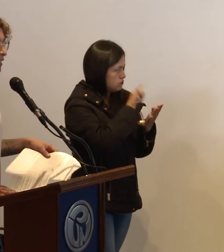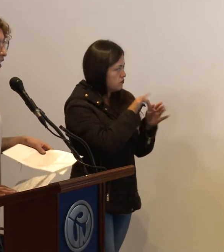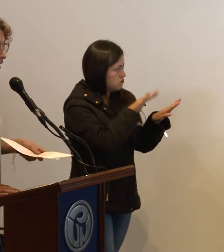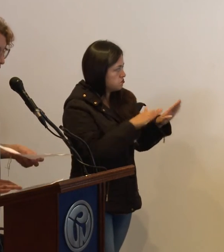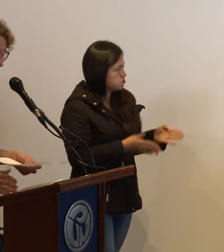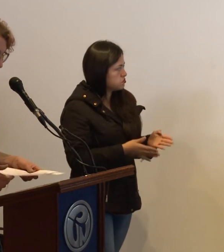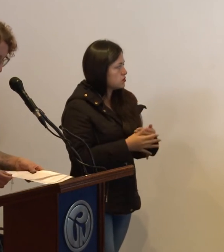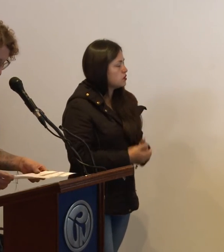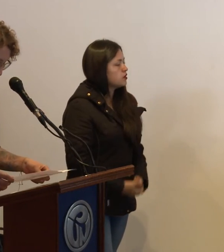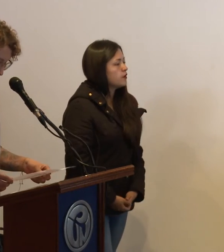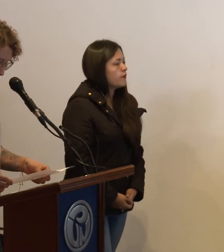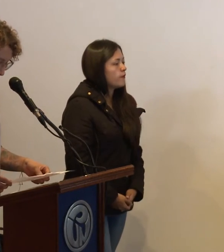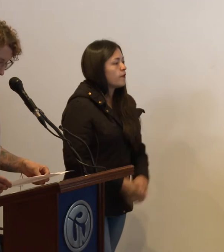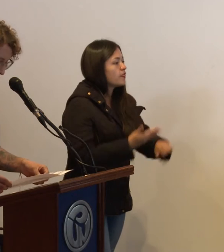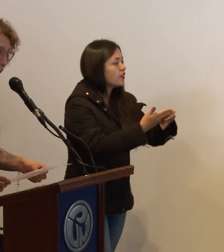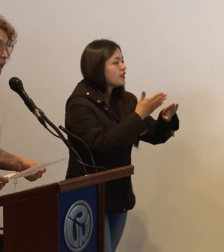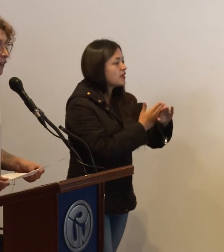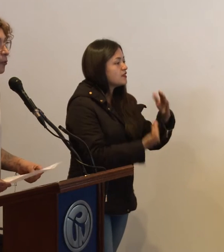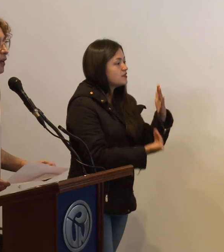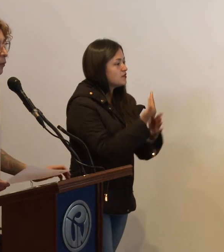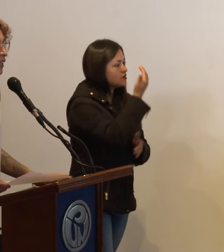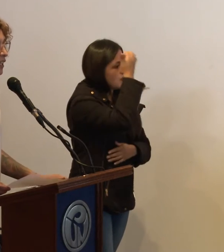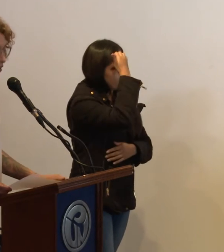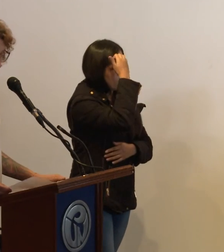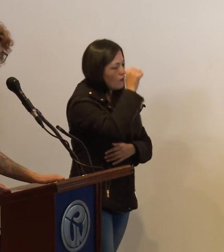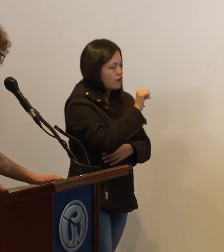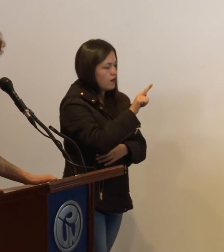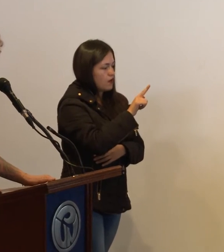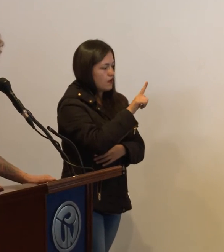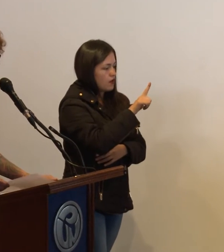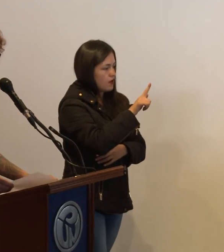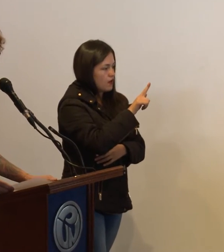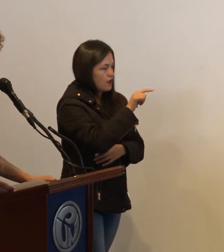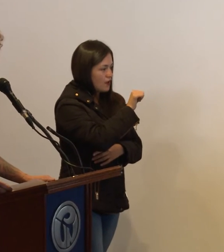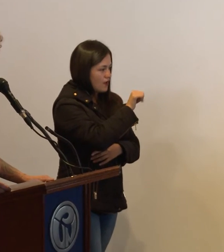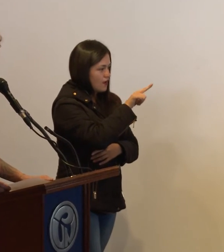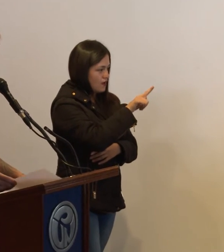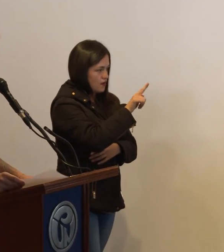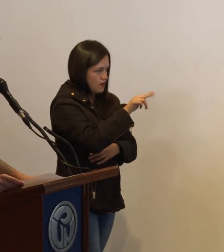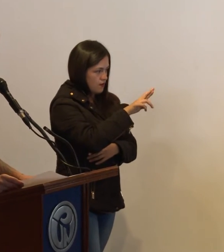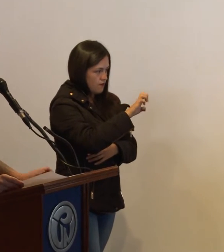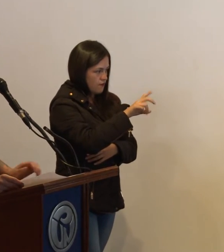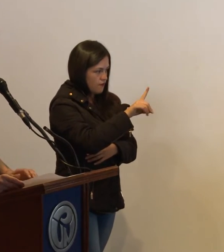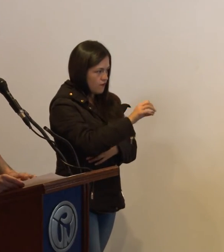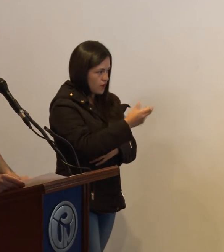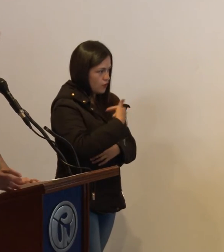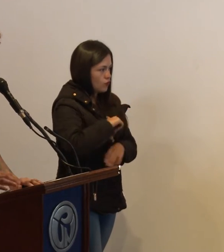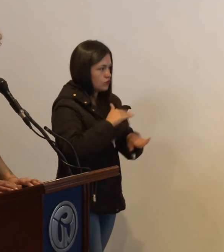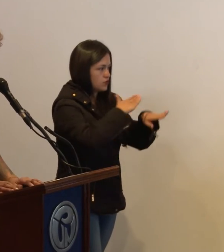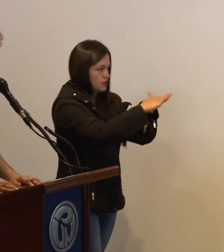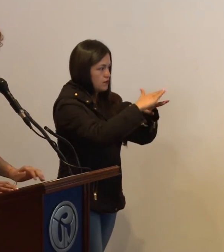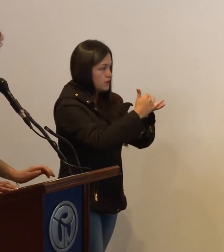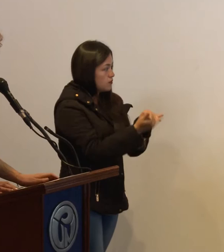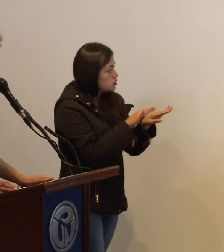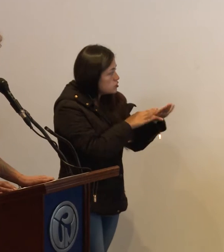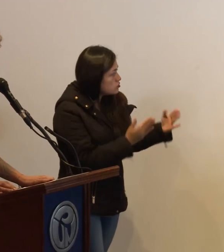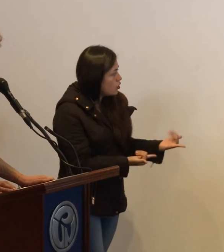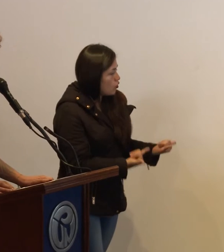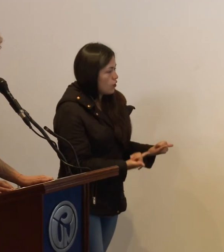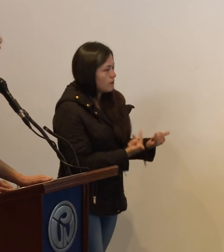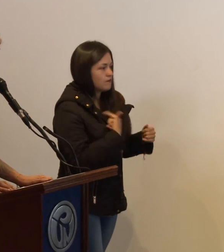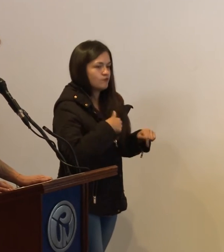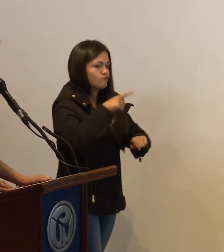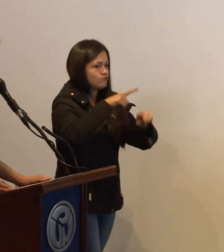Antes de iniciar, el profesor Alfredo Manuel Guiso, que lo invitamos a esta mesa, pero no